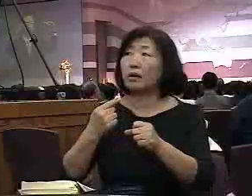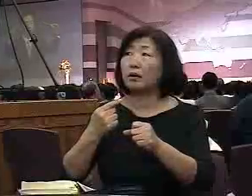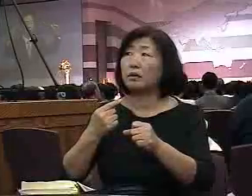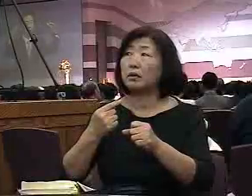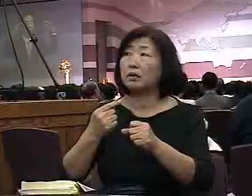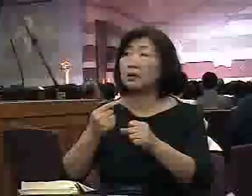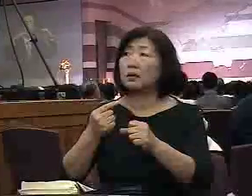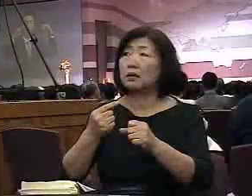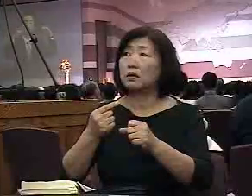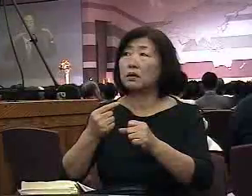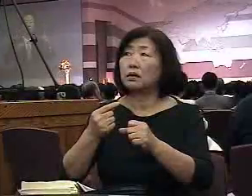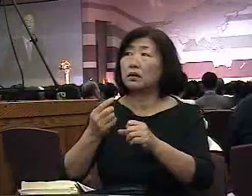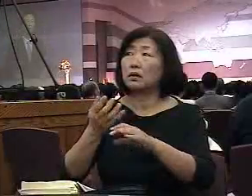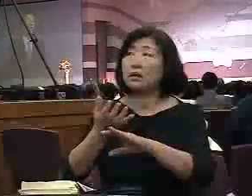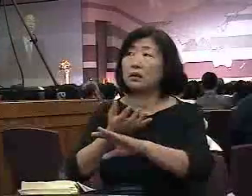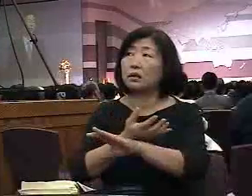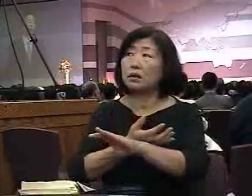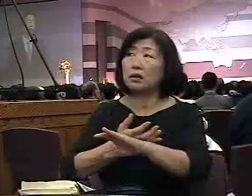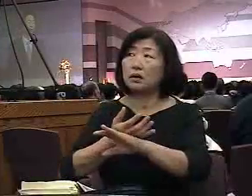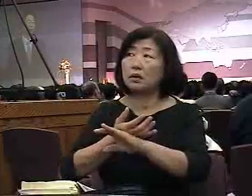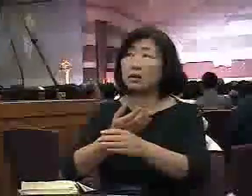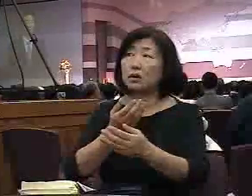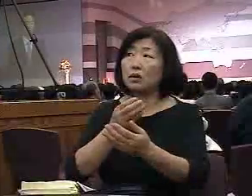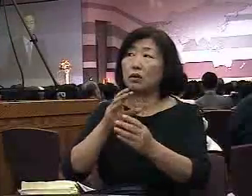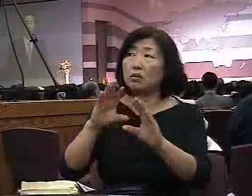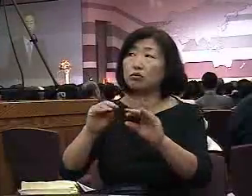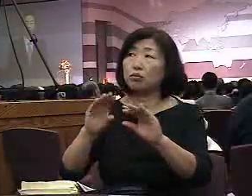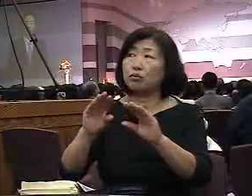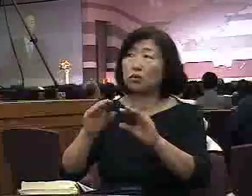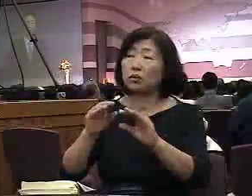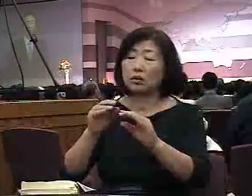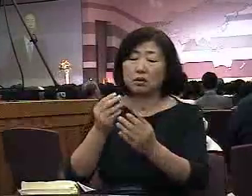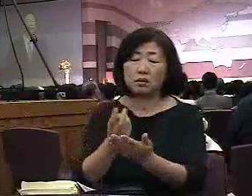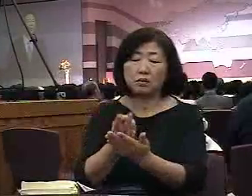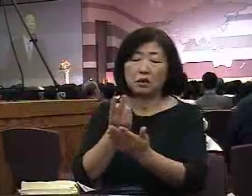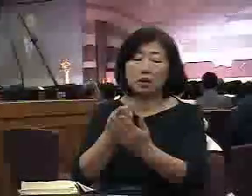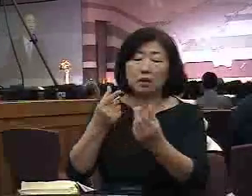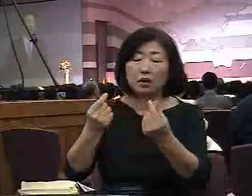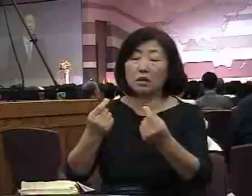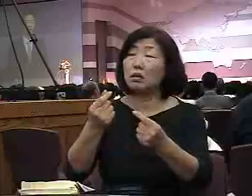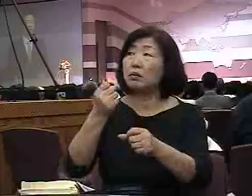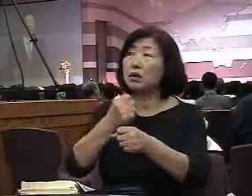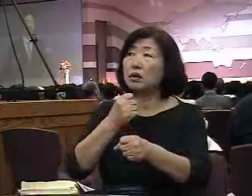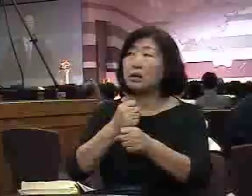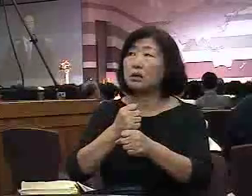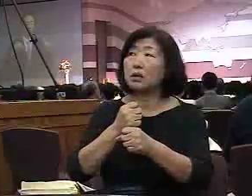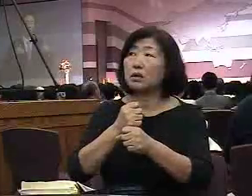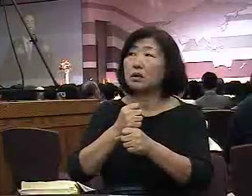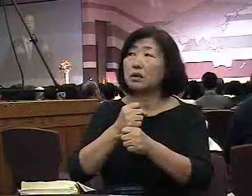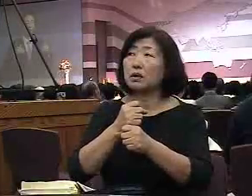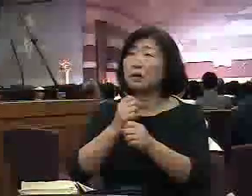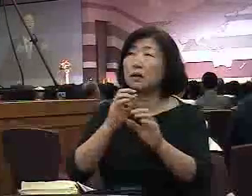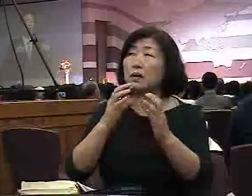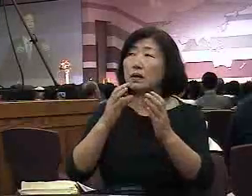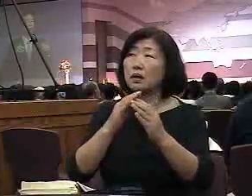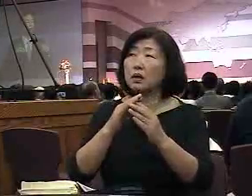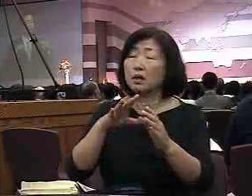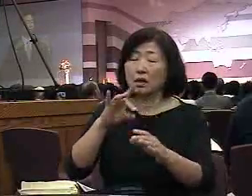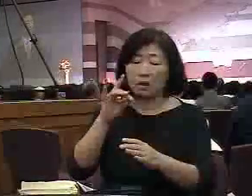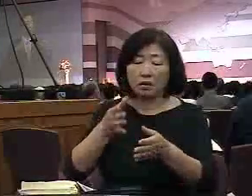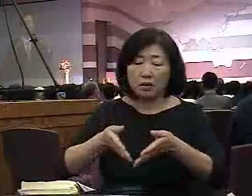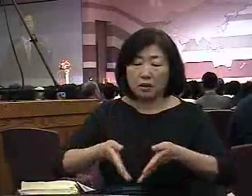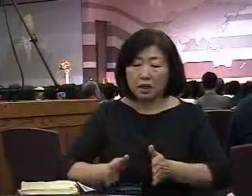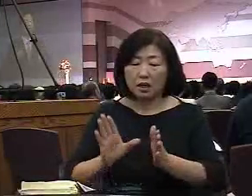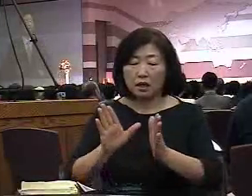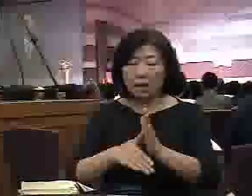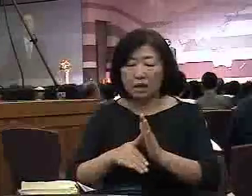동물의 털로 덮어서 푹신한 침대 같은 둥지를 만든다고 합니다. 왜 그러냐면 새끼들이 처음 태어났을 때는 힘들기 때문에